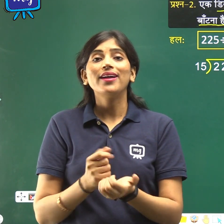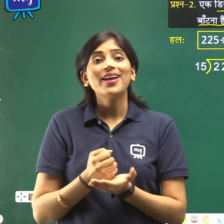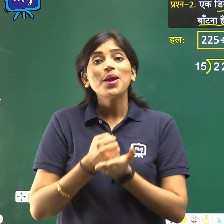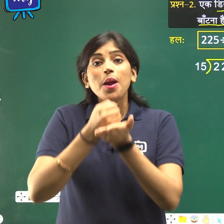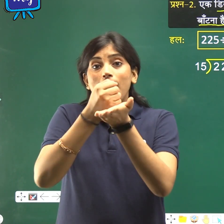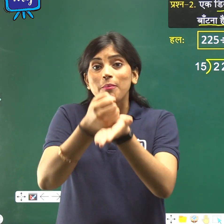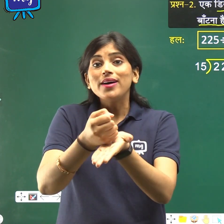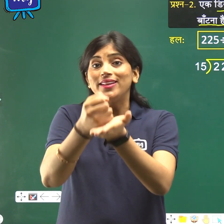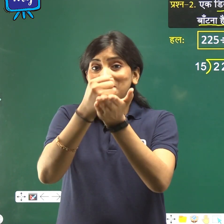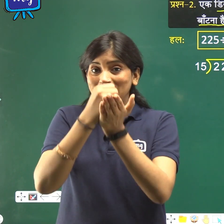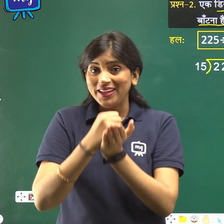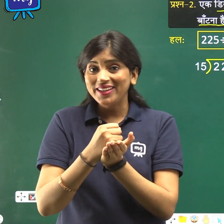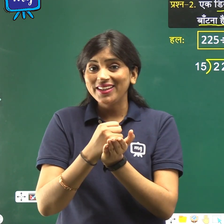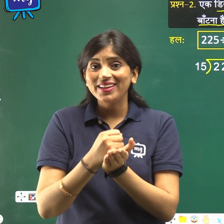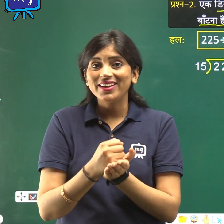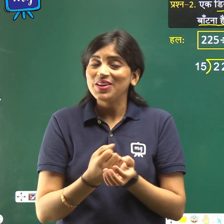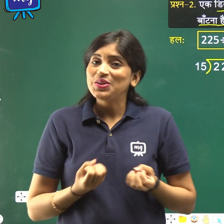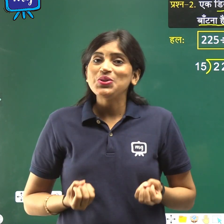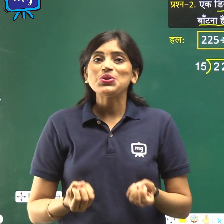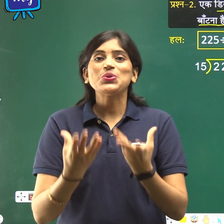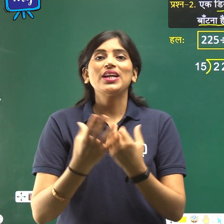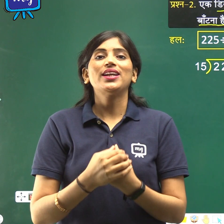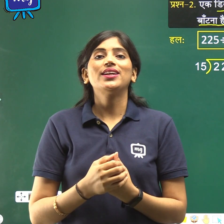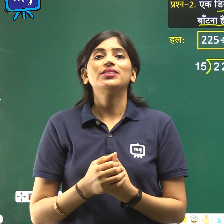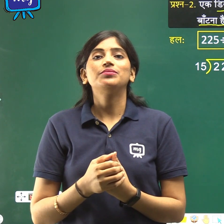मदद मिलेगी। शुरू करें।